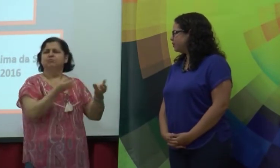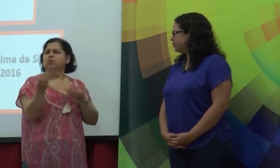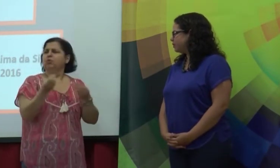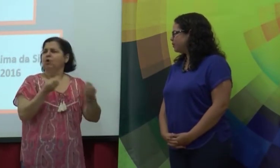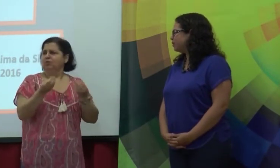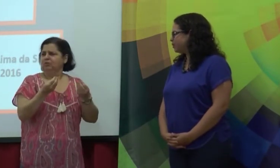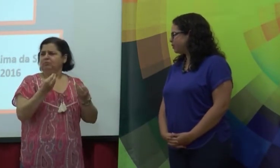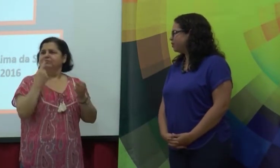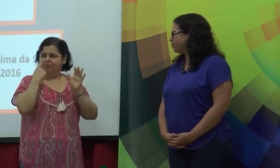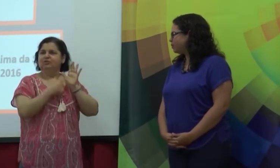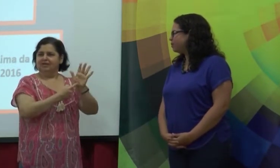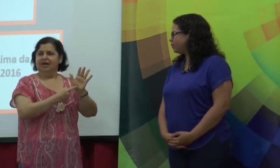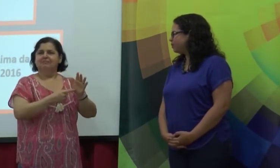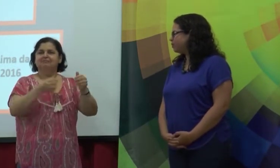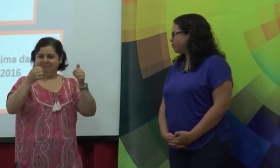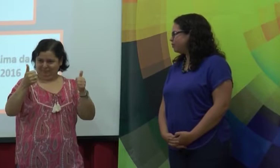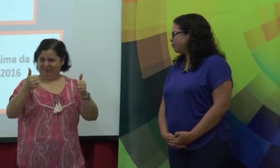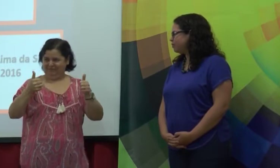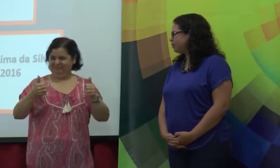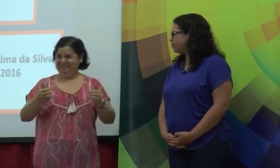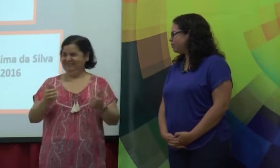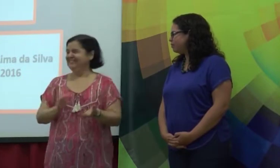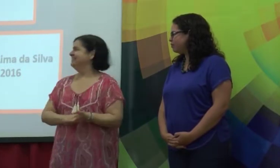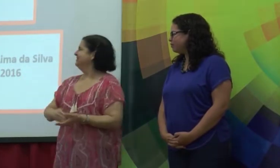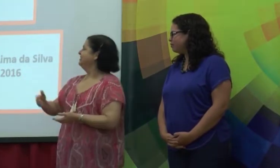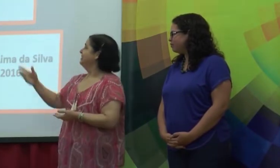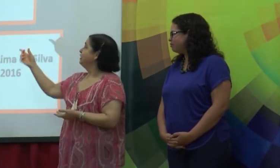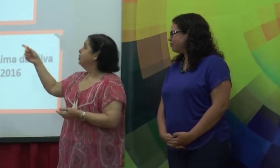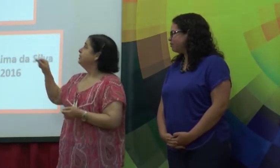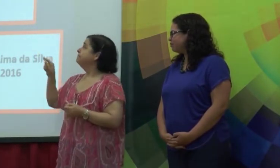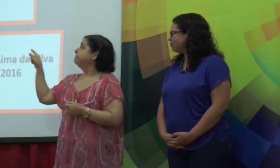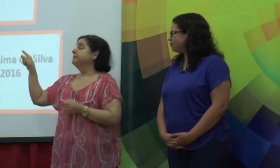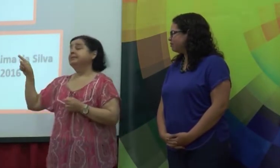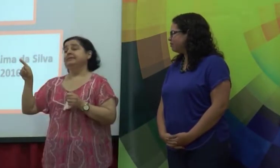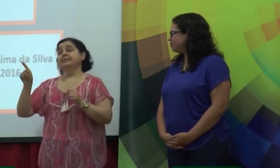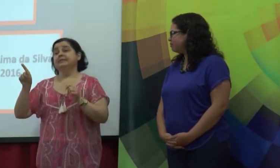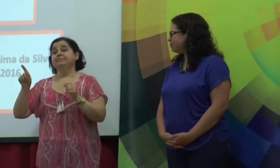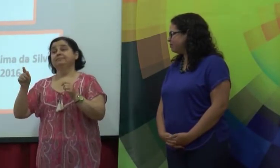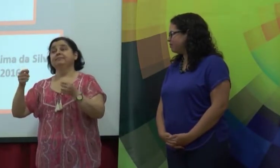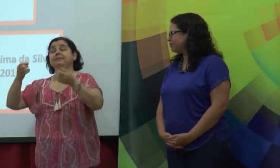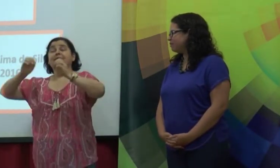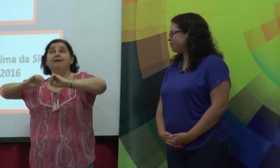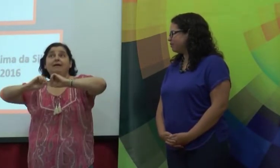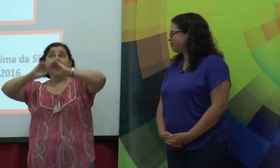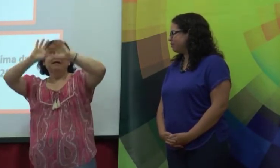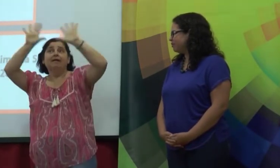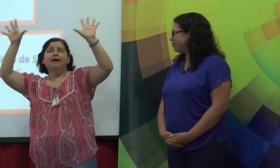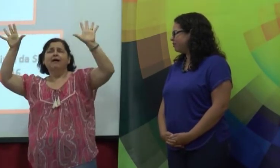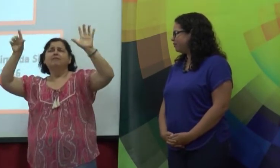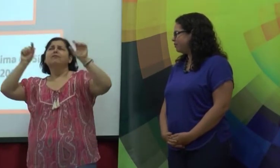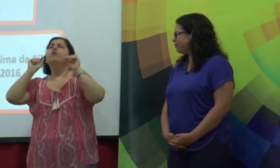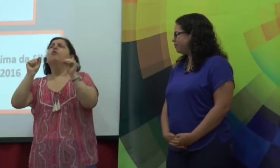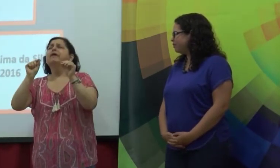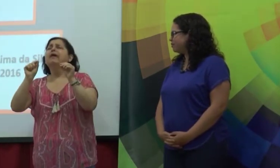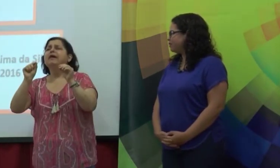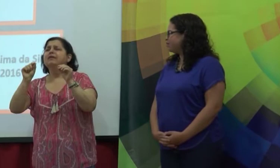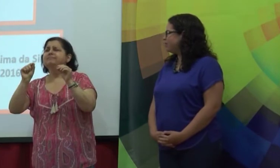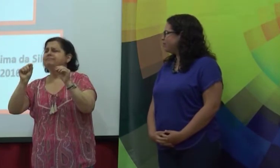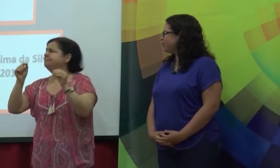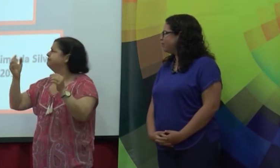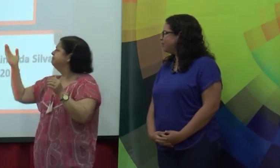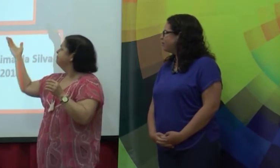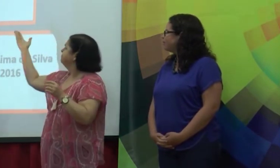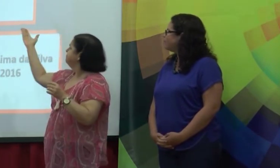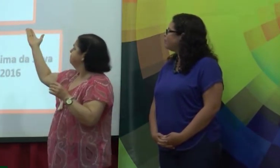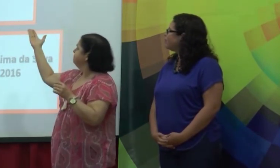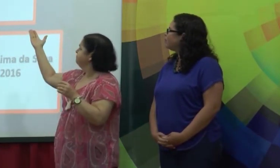E aí o objetivo é fazer a relação entre surdo e ouvinte usando a língua de sinais para a palestra. Eu